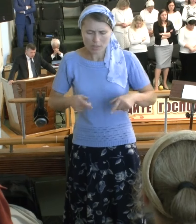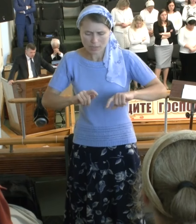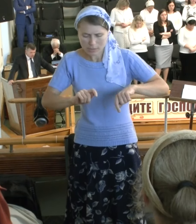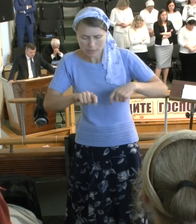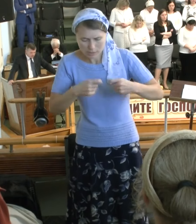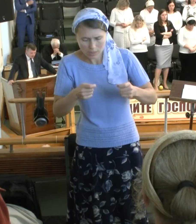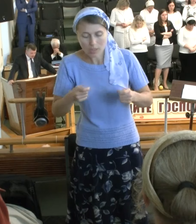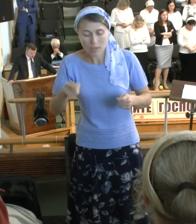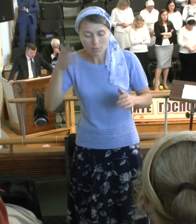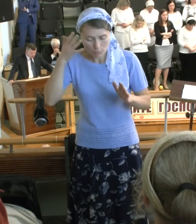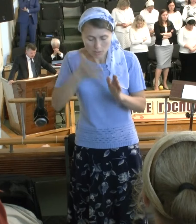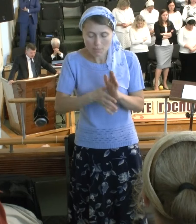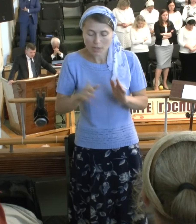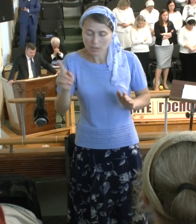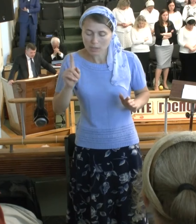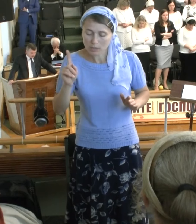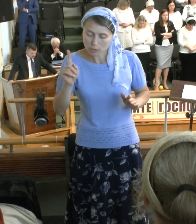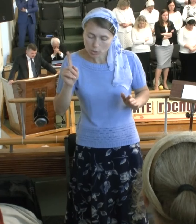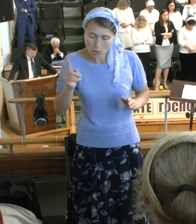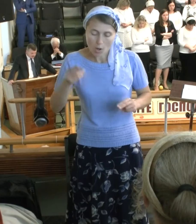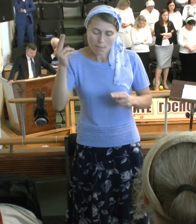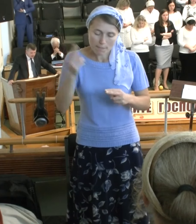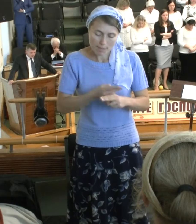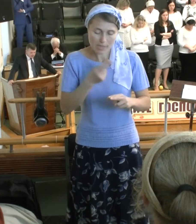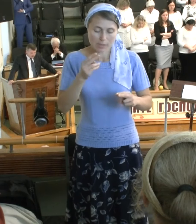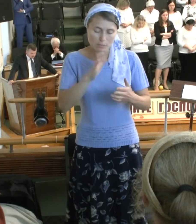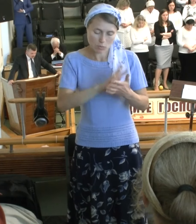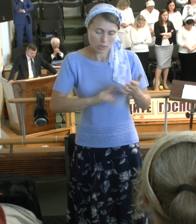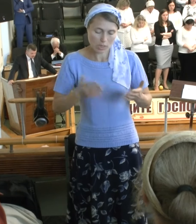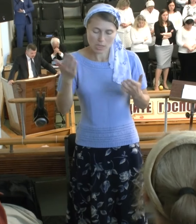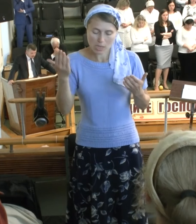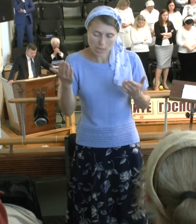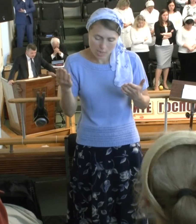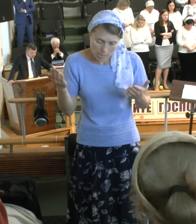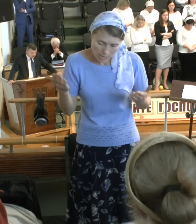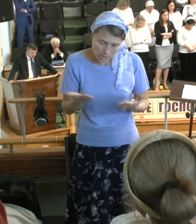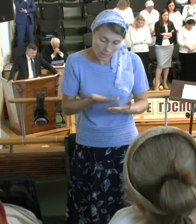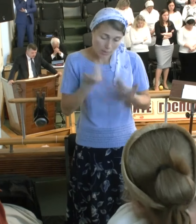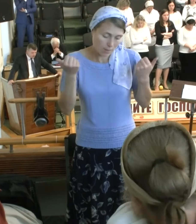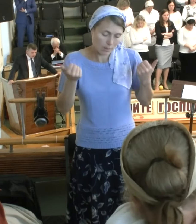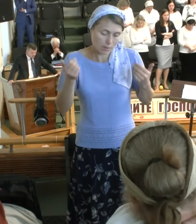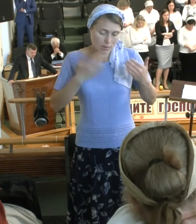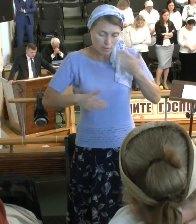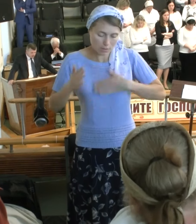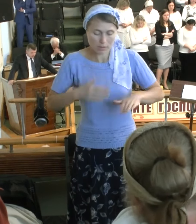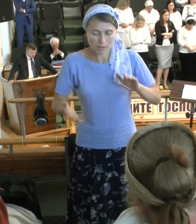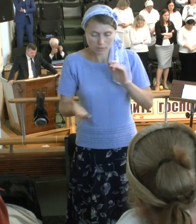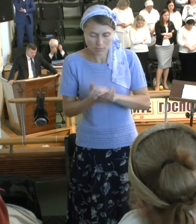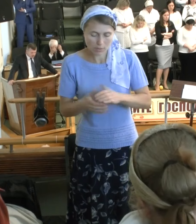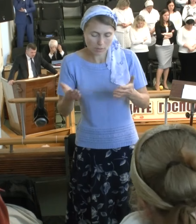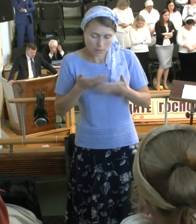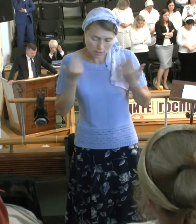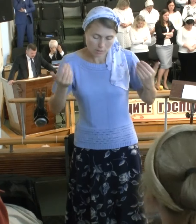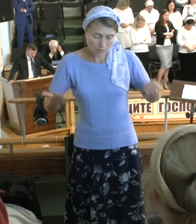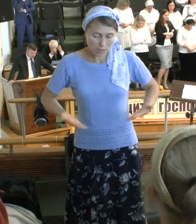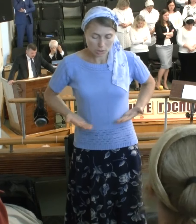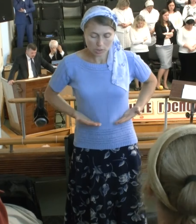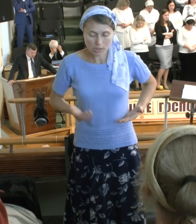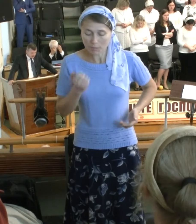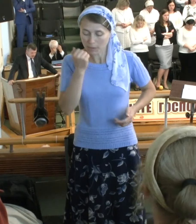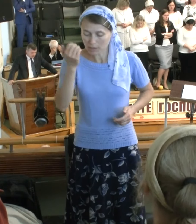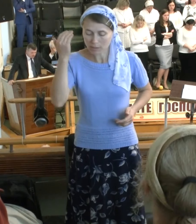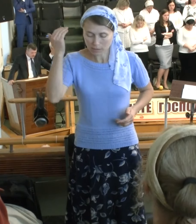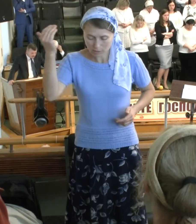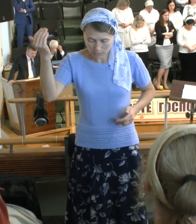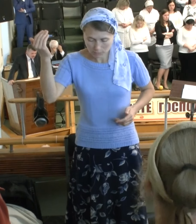разумение того, что без прощения нет ни радости, ни мира, да и в принципе нет самой жизни. Господи,